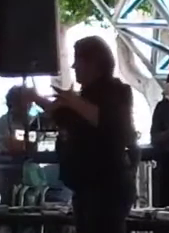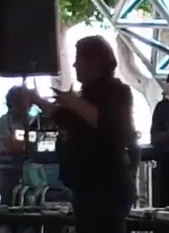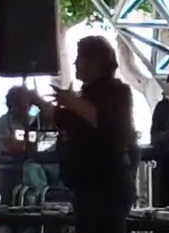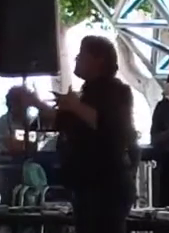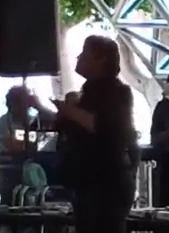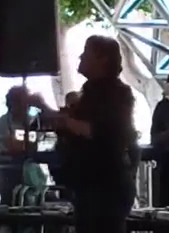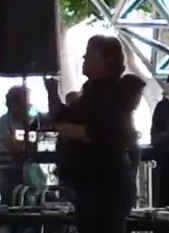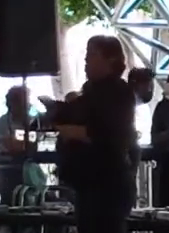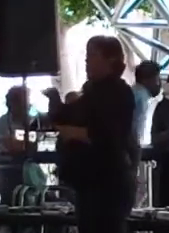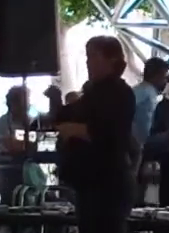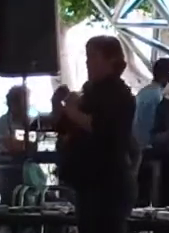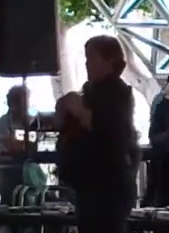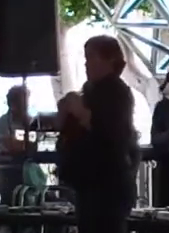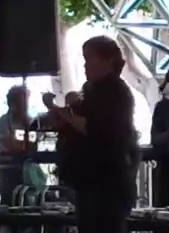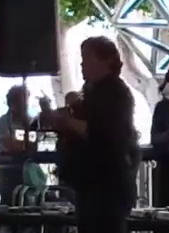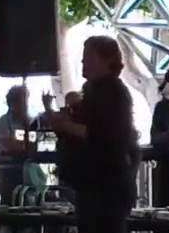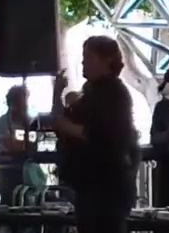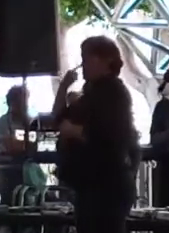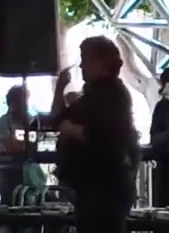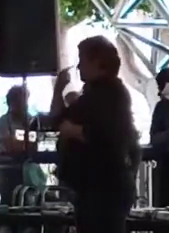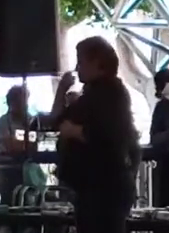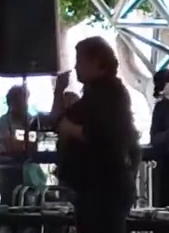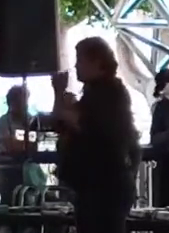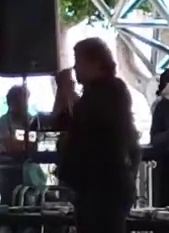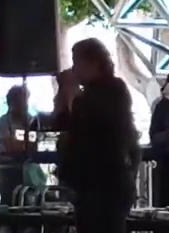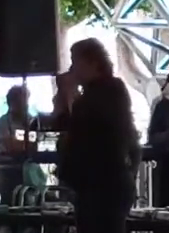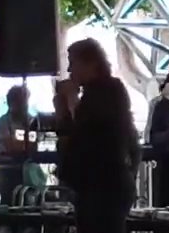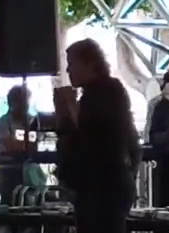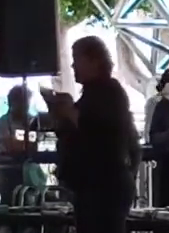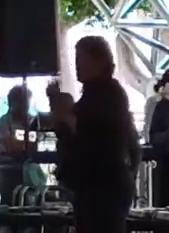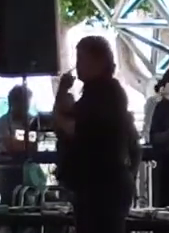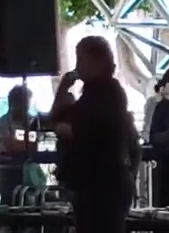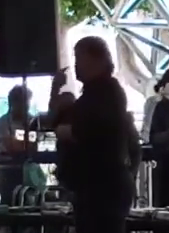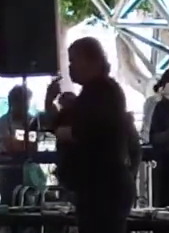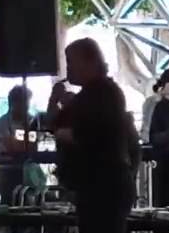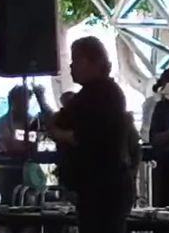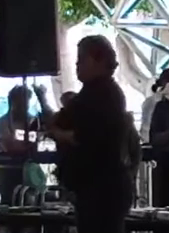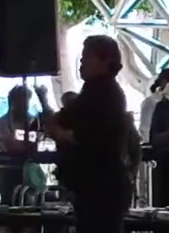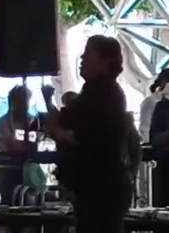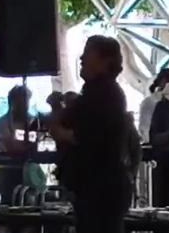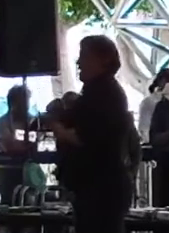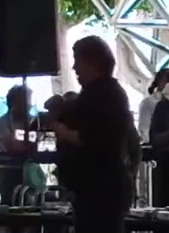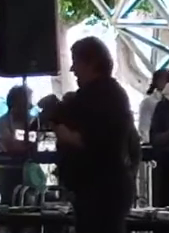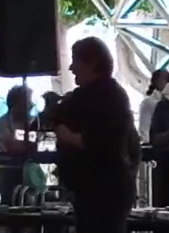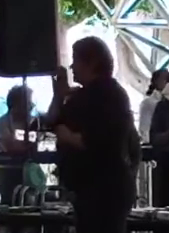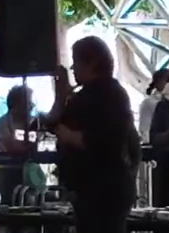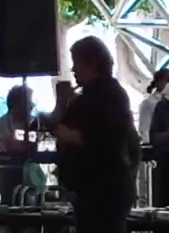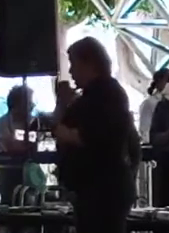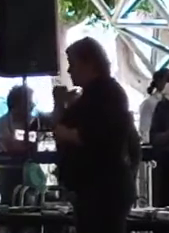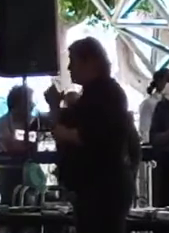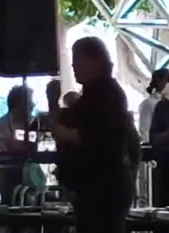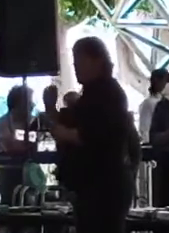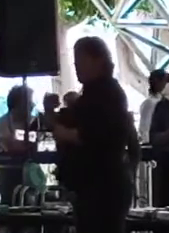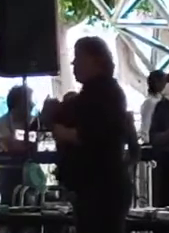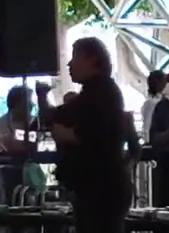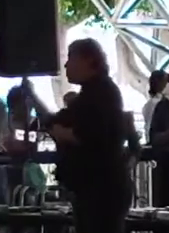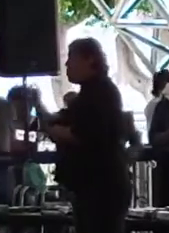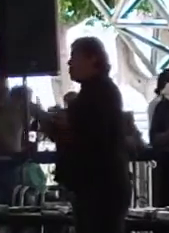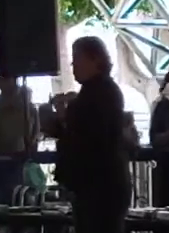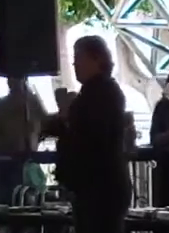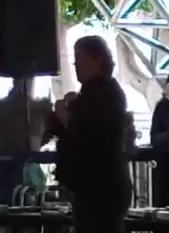con discapacidad que no vean, que no oigan, que no caminen o que tengan alguna deficiencia